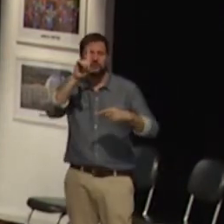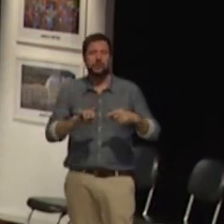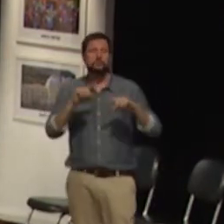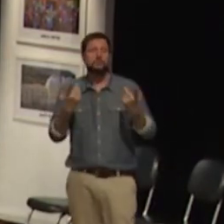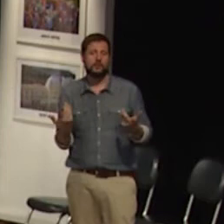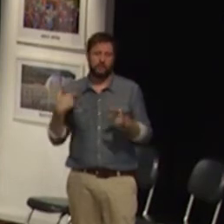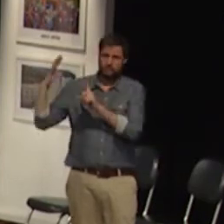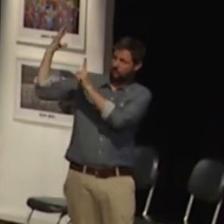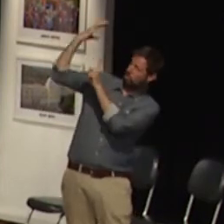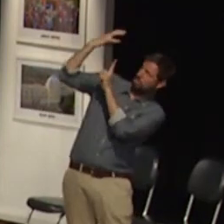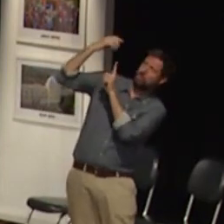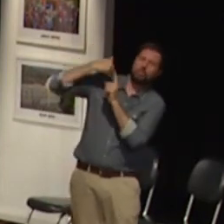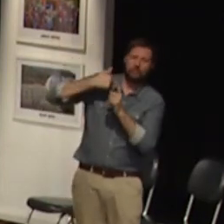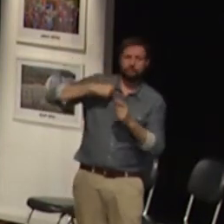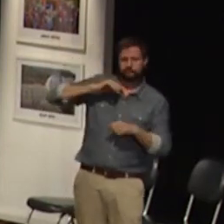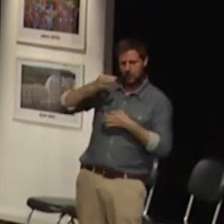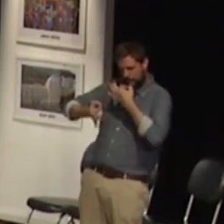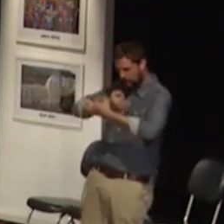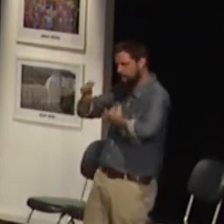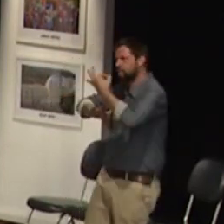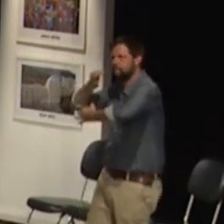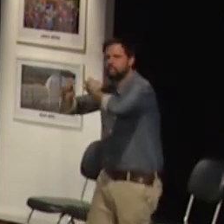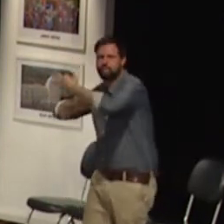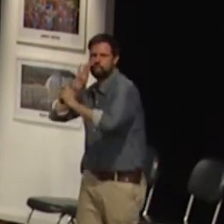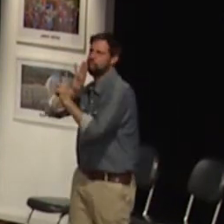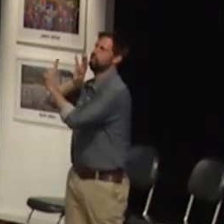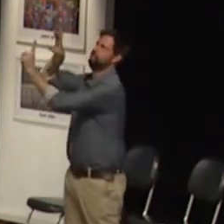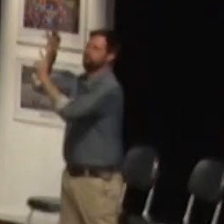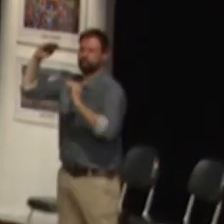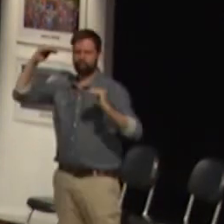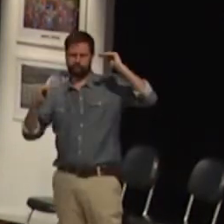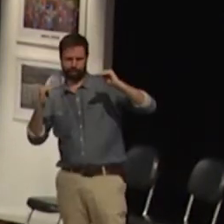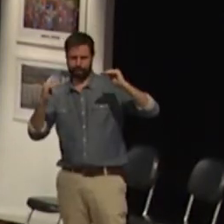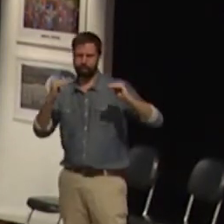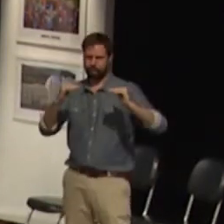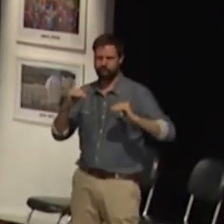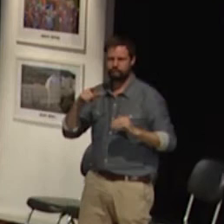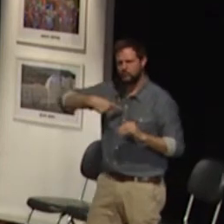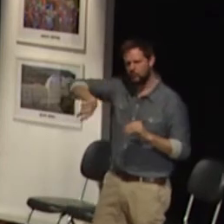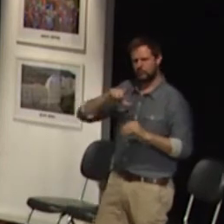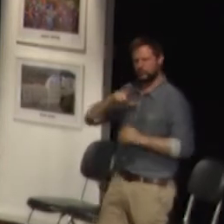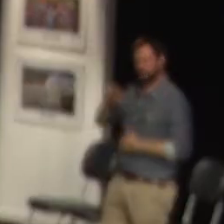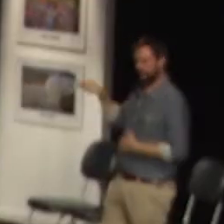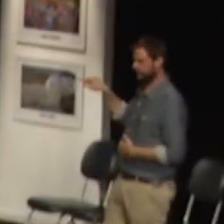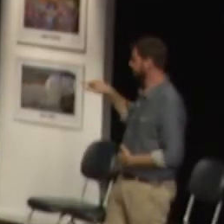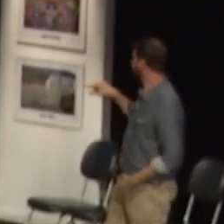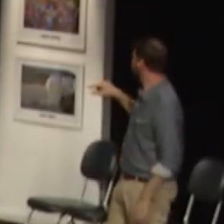para a gente discutir sobre essa questão linguística, né? Então, para a gente dar uma resposta a isso